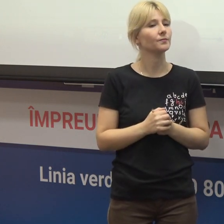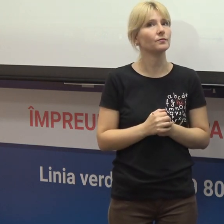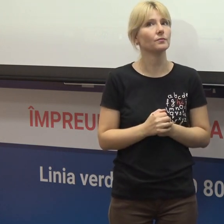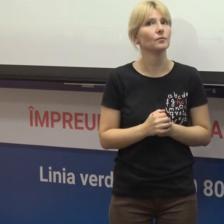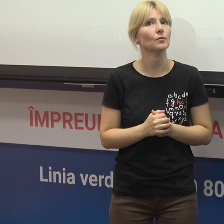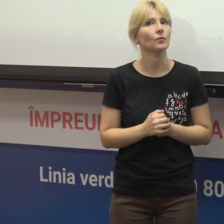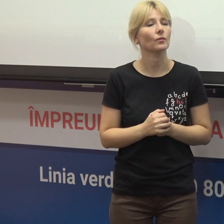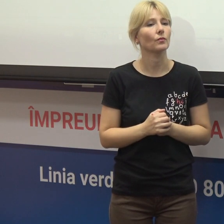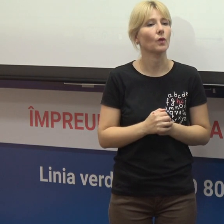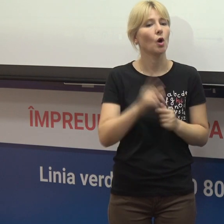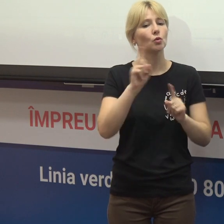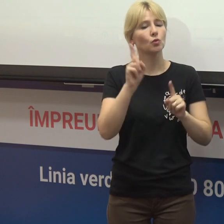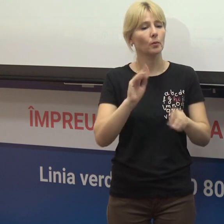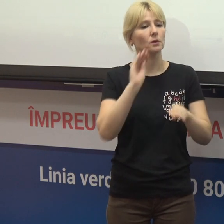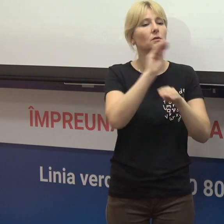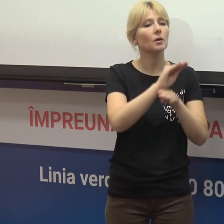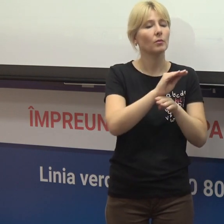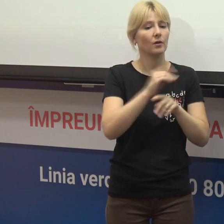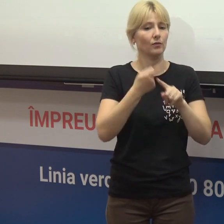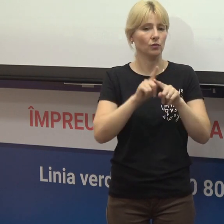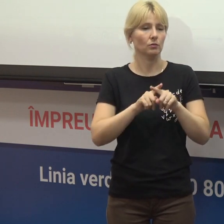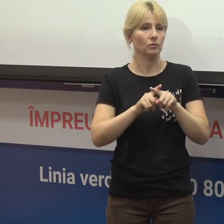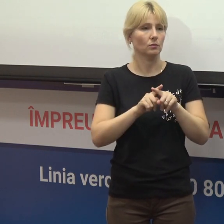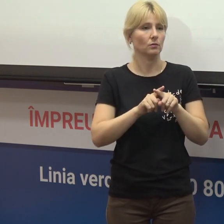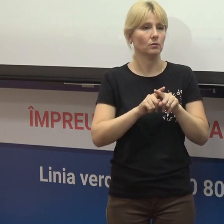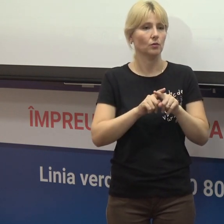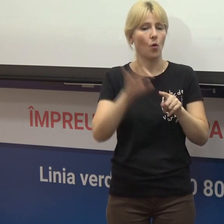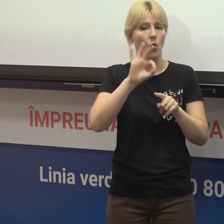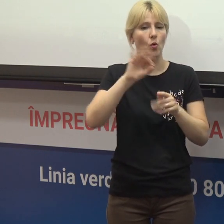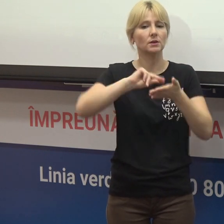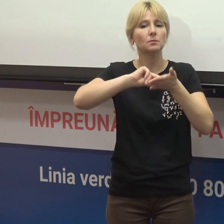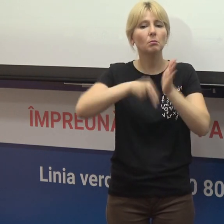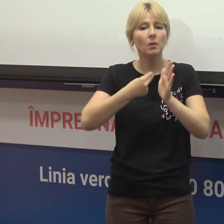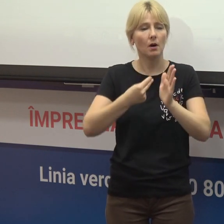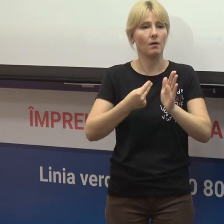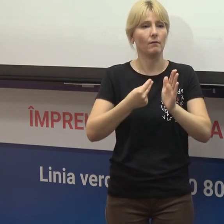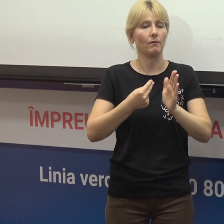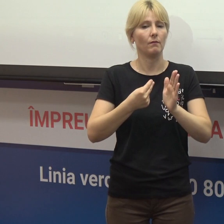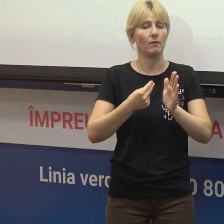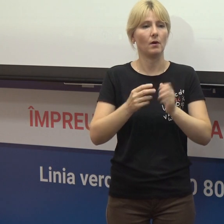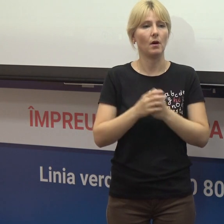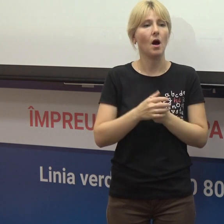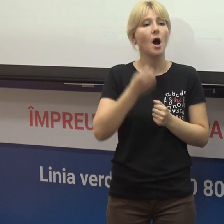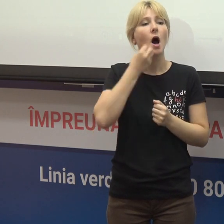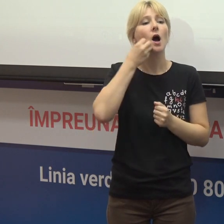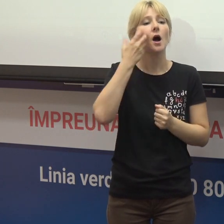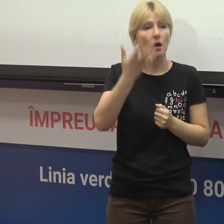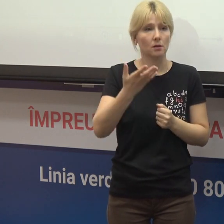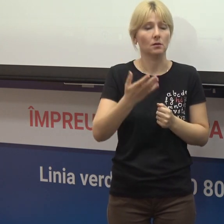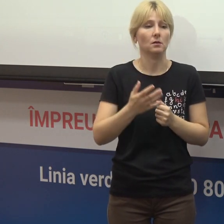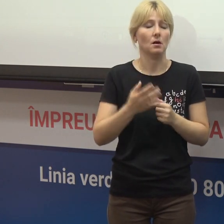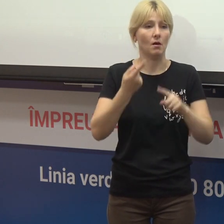Da, vă rog, o completare privind acele confirmări legislative a certificatului digital. Deci, când acesta va